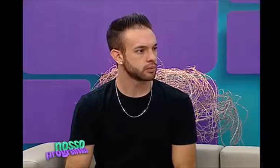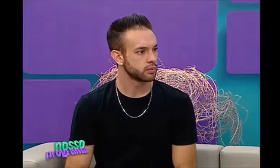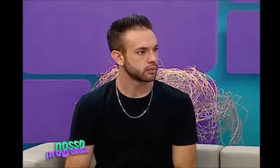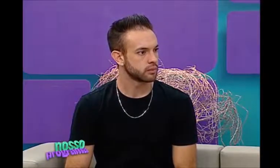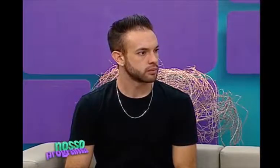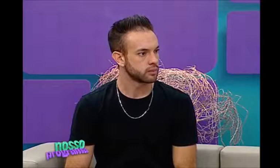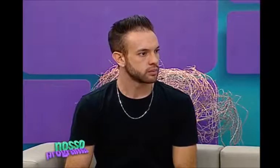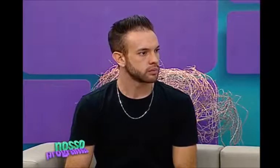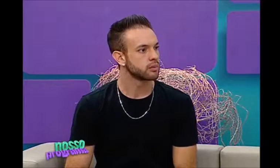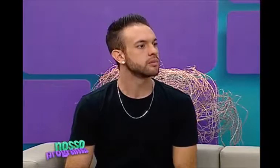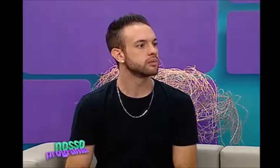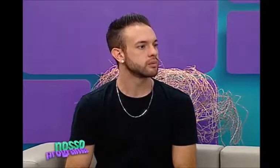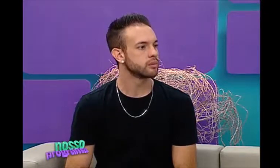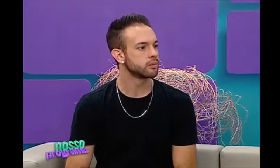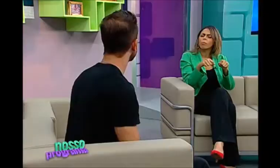Mais...